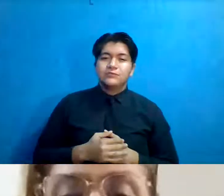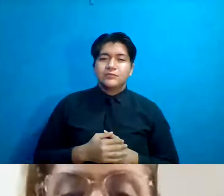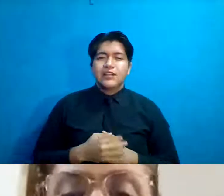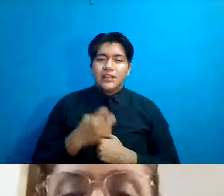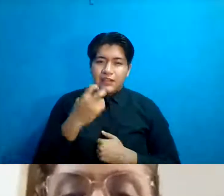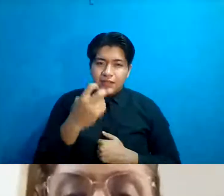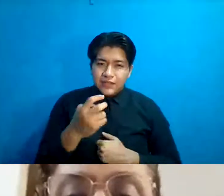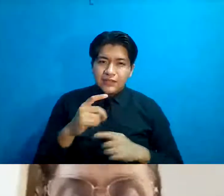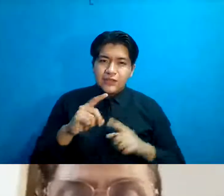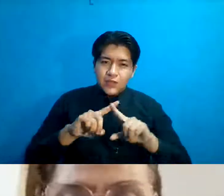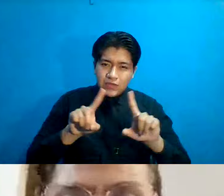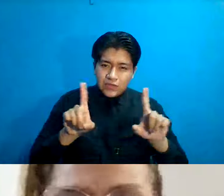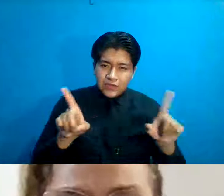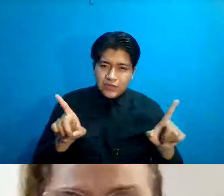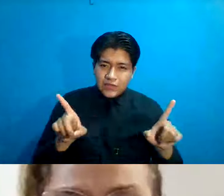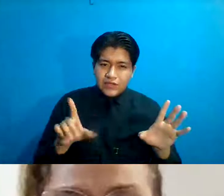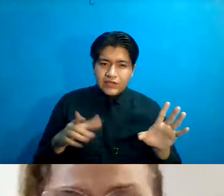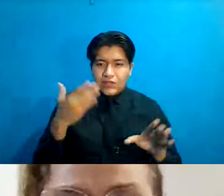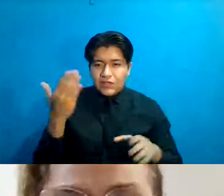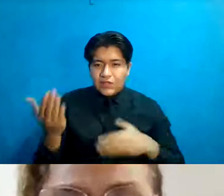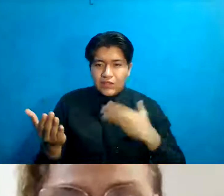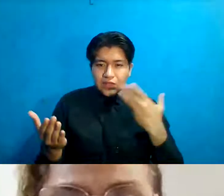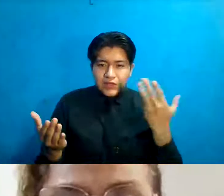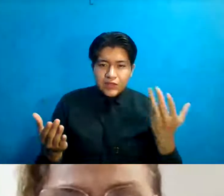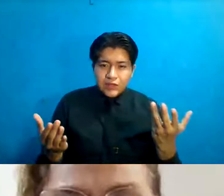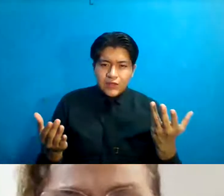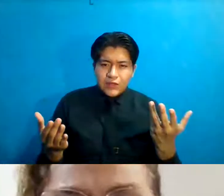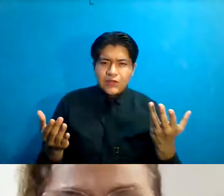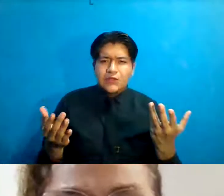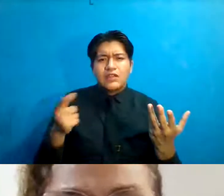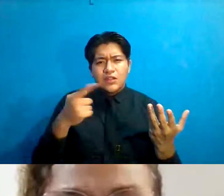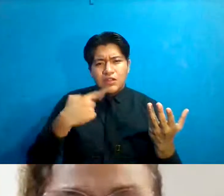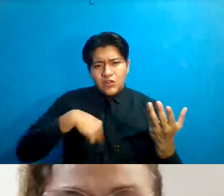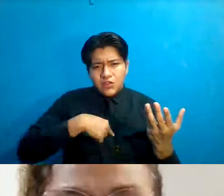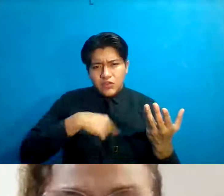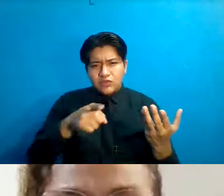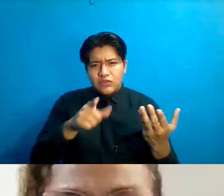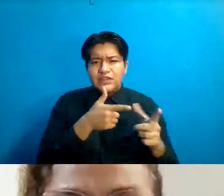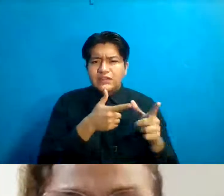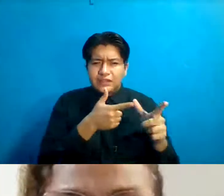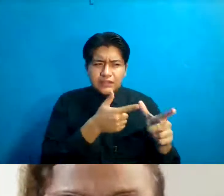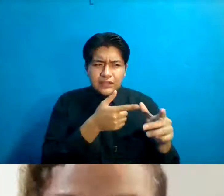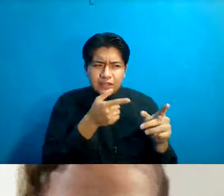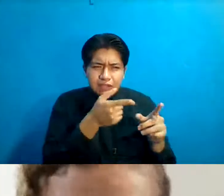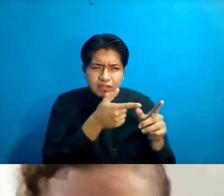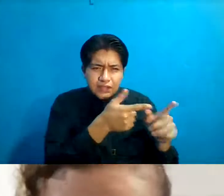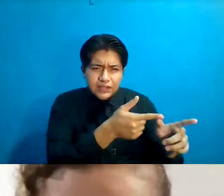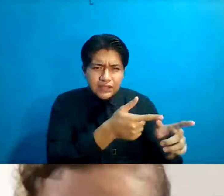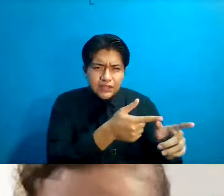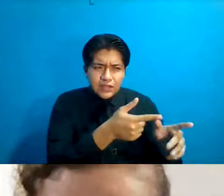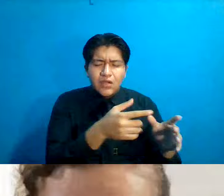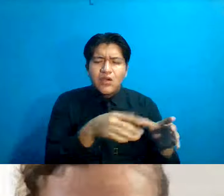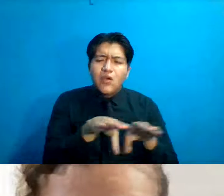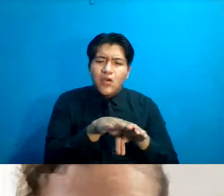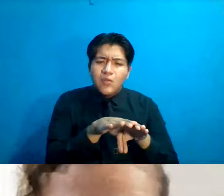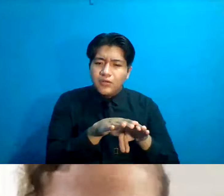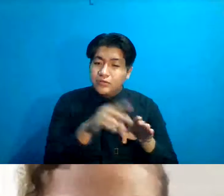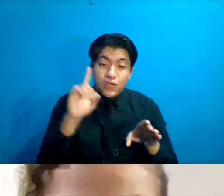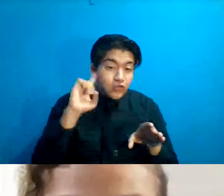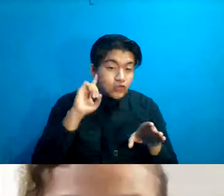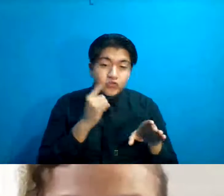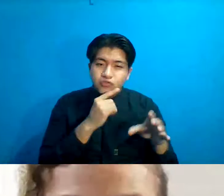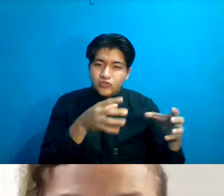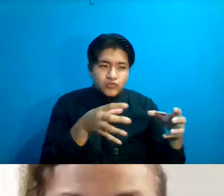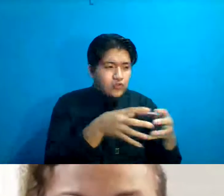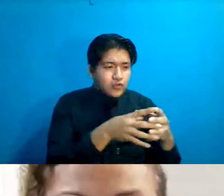una diferencia entre adquisición y aprendizaje. Yo les recomendaría que la adquirieran. ¿Cómo la van a adquirir? Conviviendo con sordos. Conviviendo con sordos es